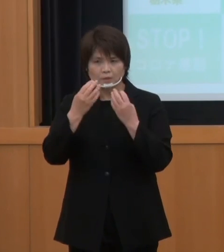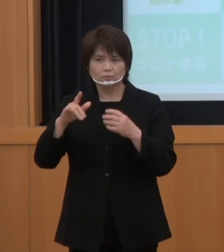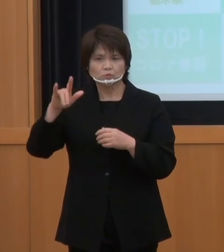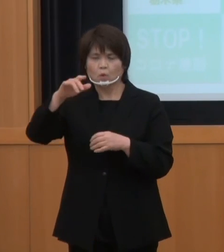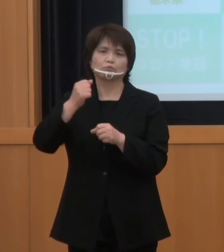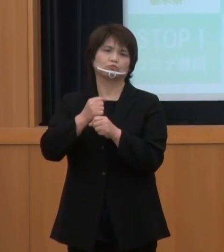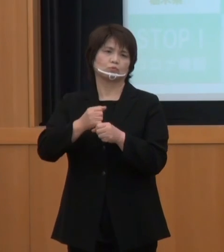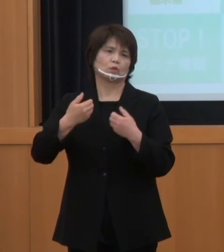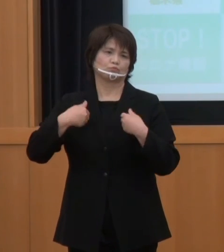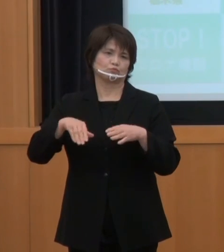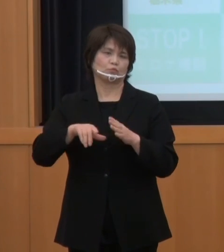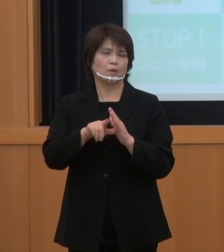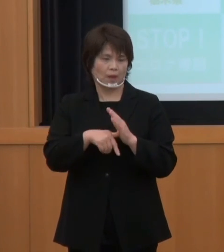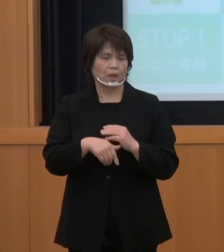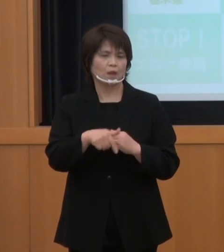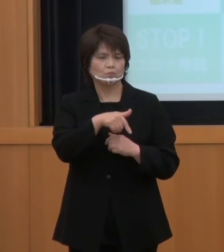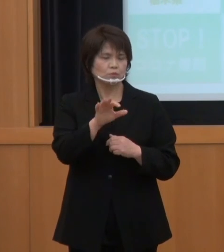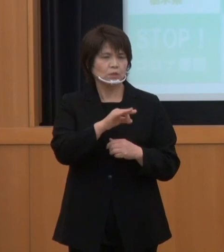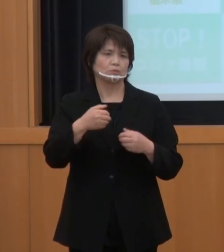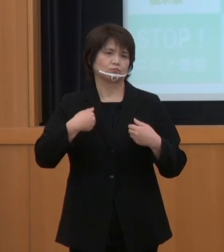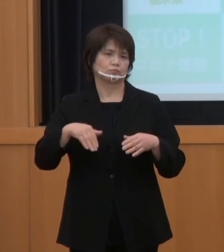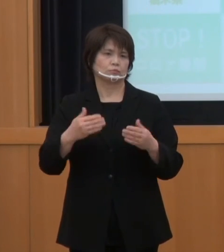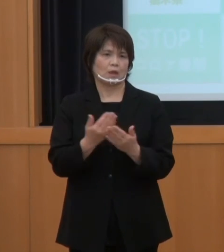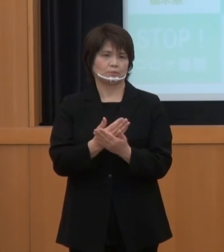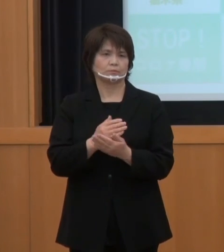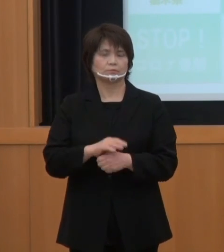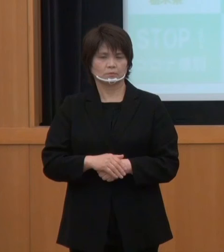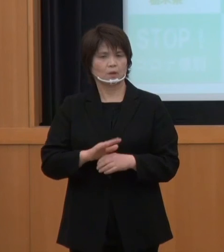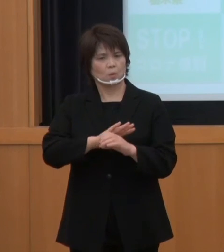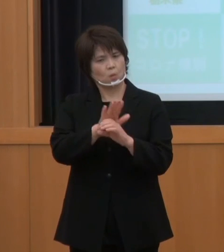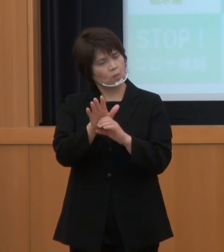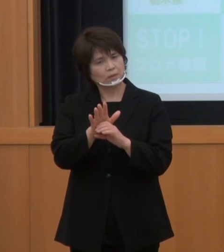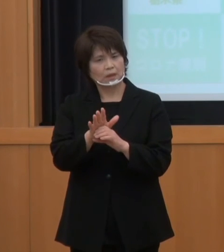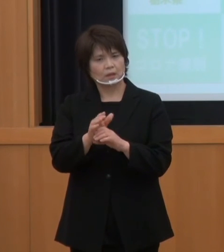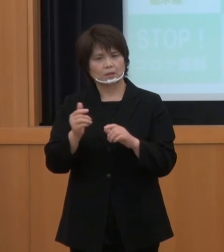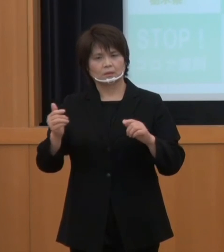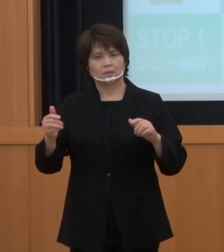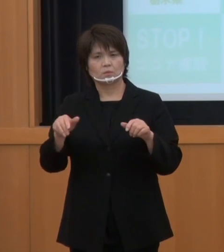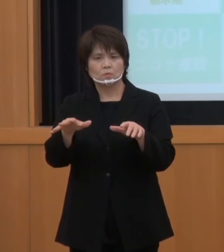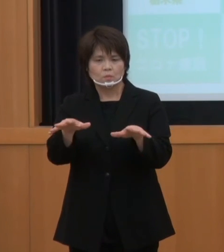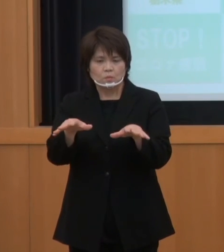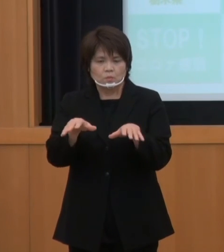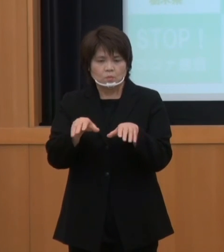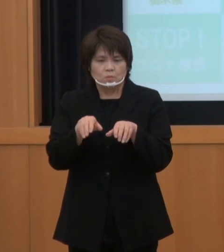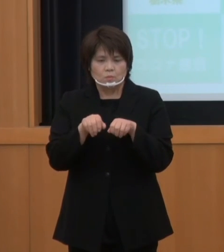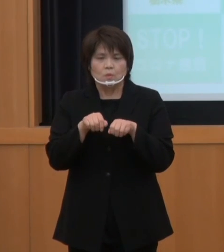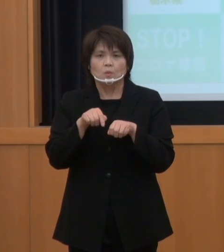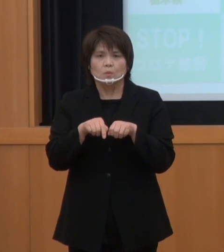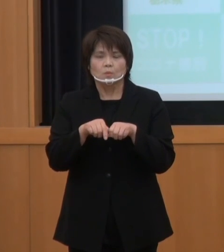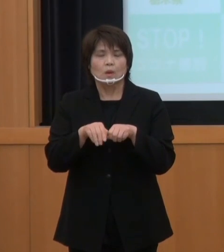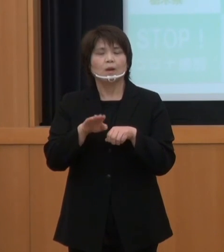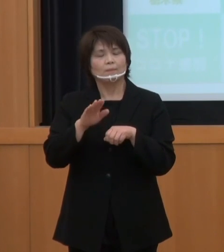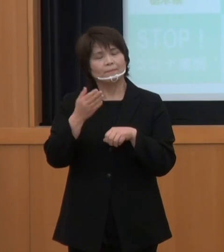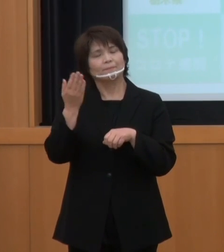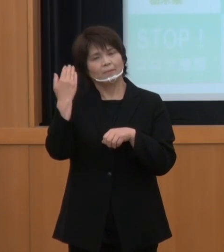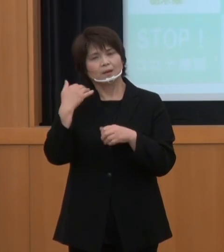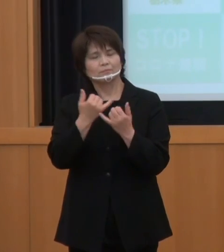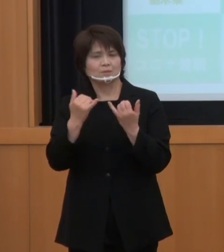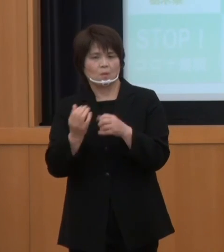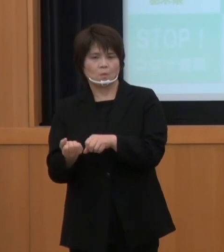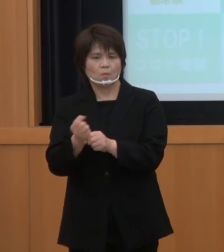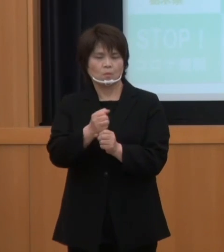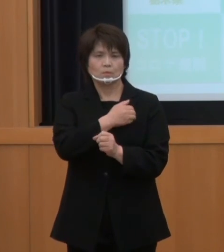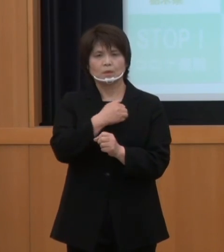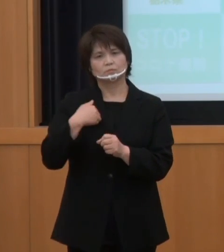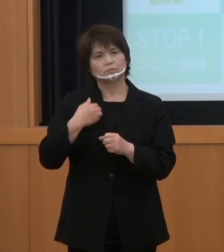コロナを収めてコロナ禍の前の状態にいつ戻れるのかと、そこ